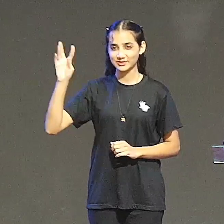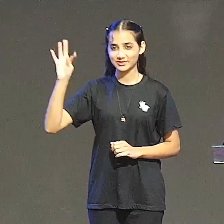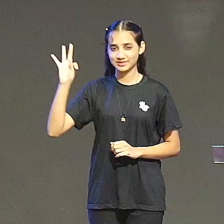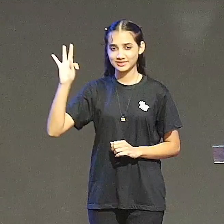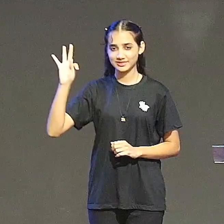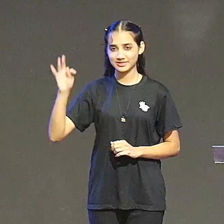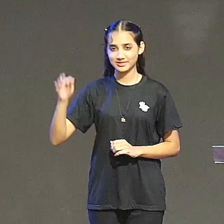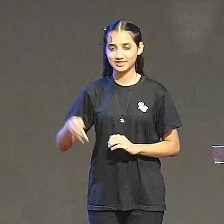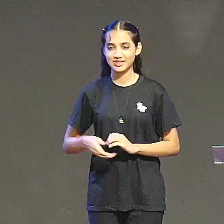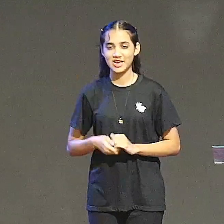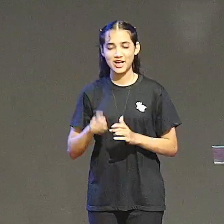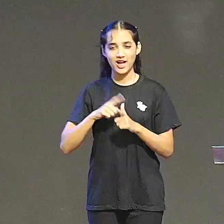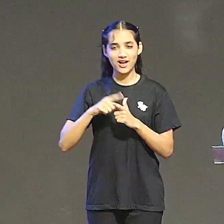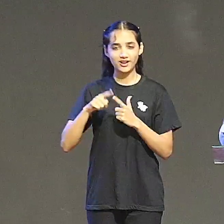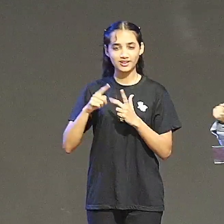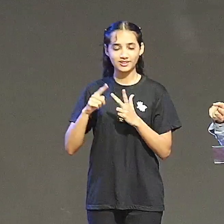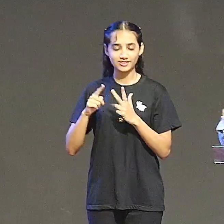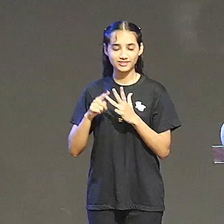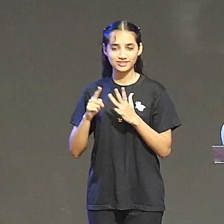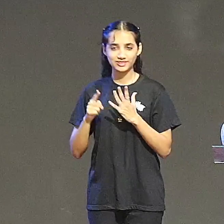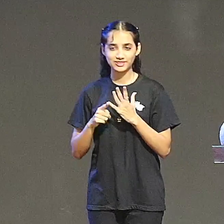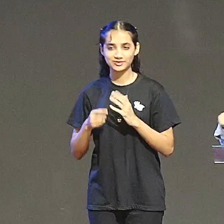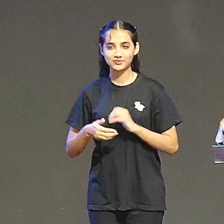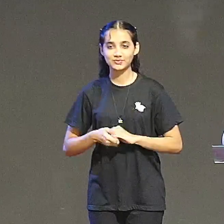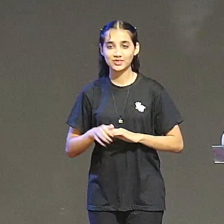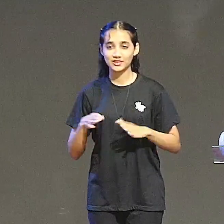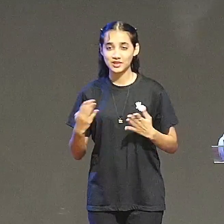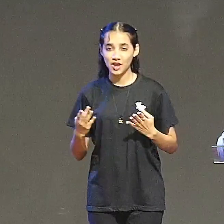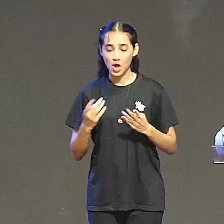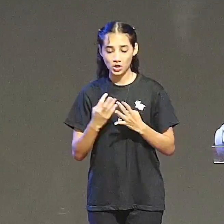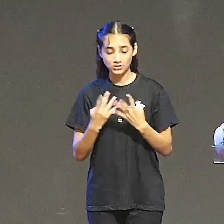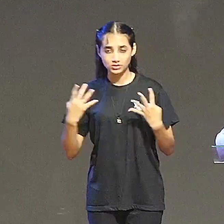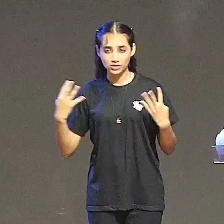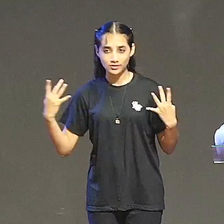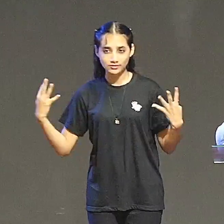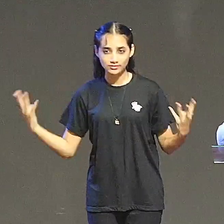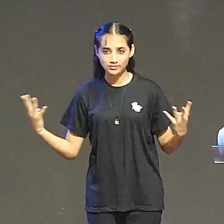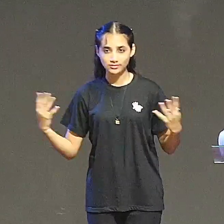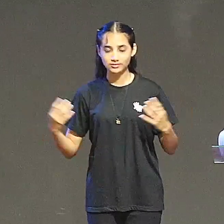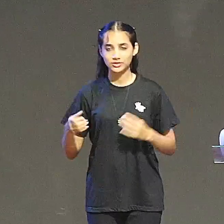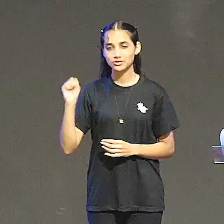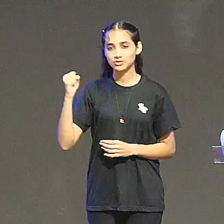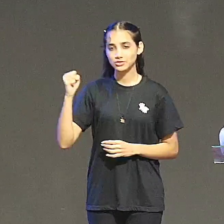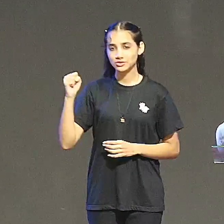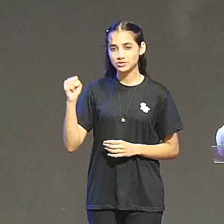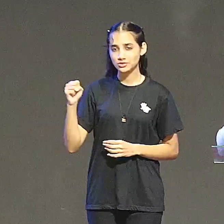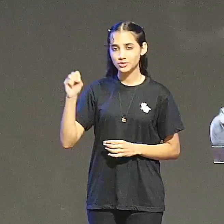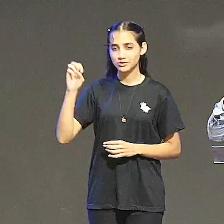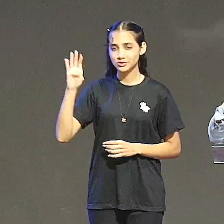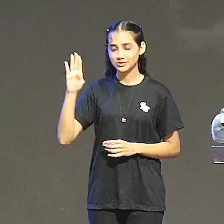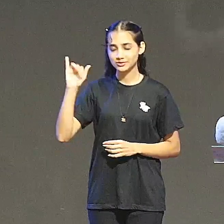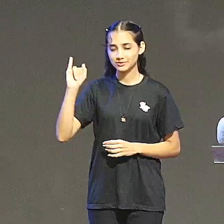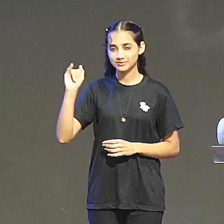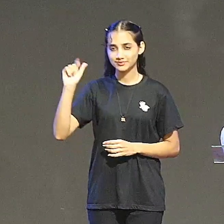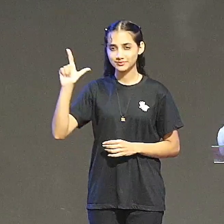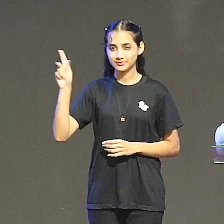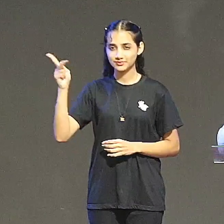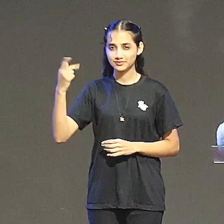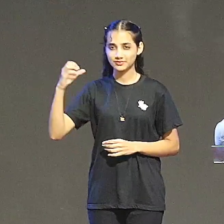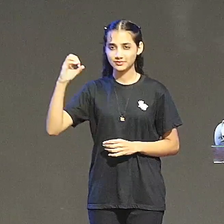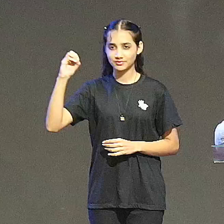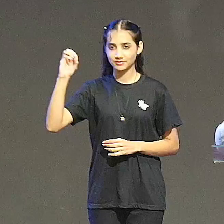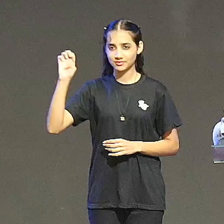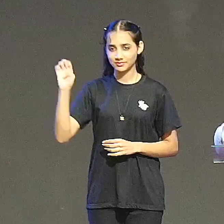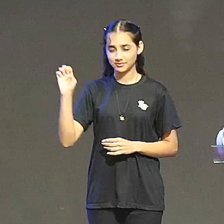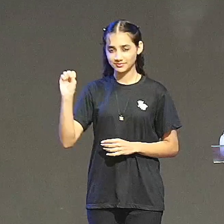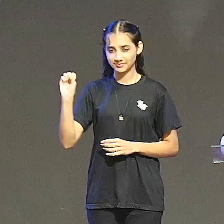conta essa fita gigantesca de 8 bilhões de pessoas mais ou menos com 1,70 de altura tem uns mais altos outros mais baixos a gente